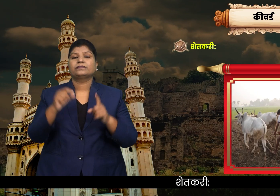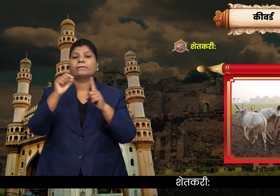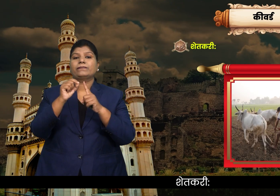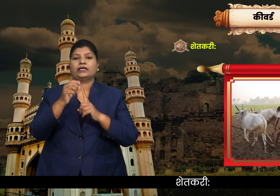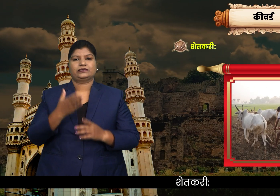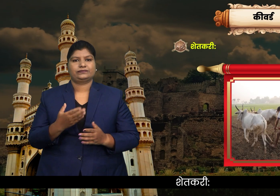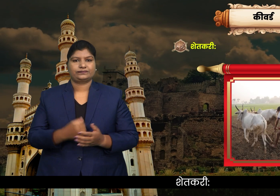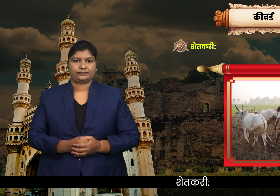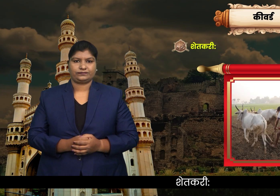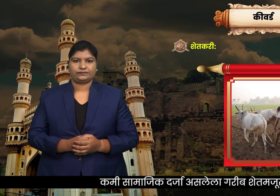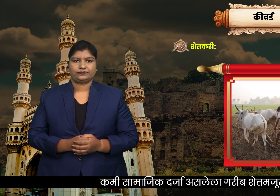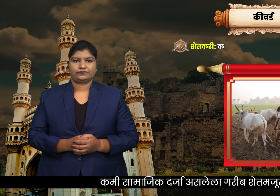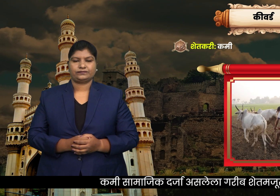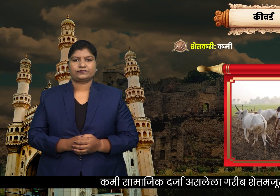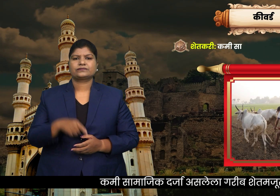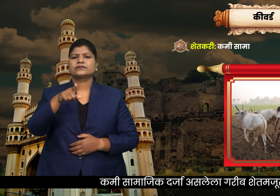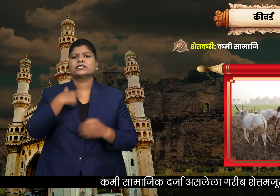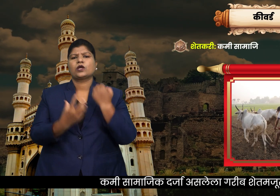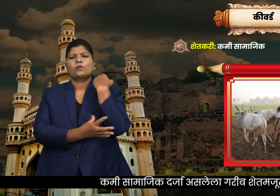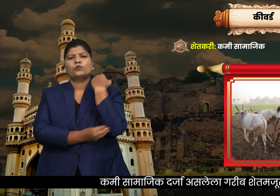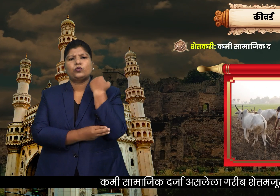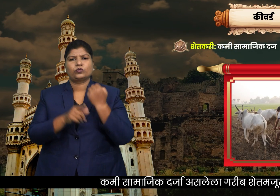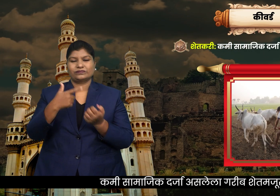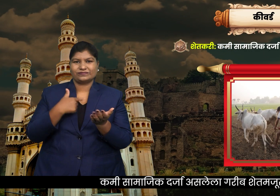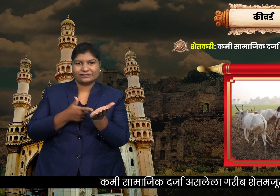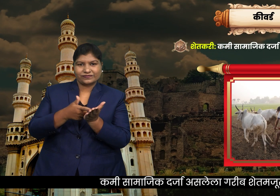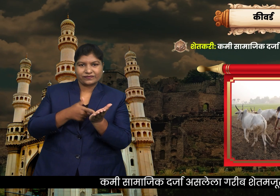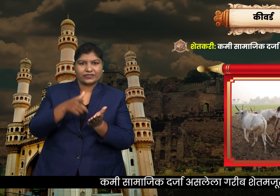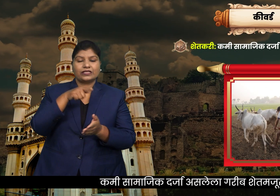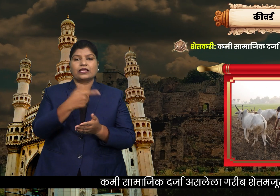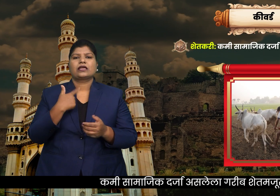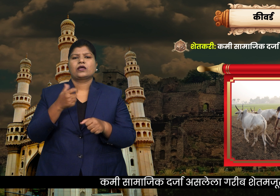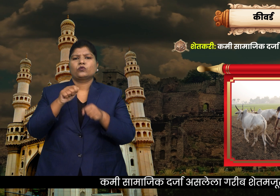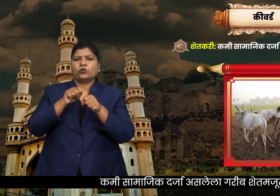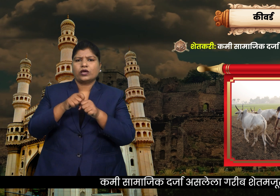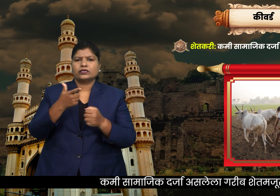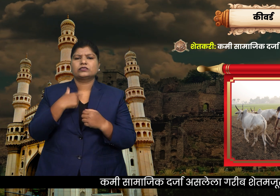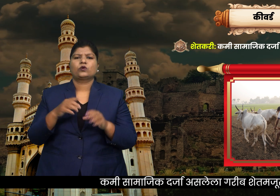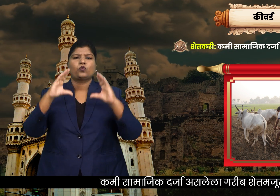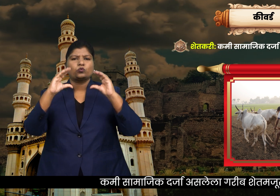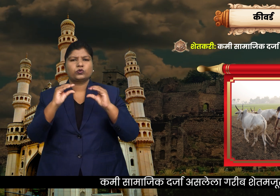शेतकरी, कमी सामाजिक दर्जा असलेला गरीब शेतमजूर.